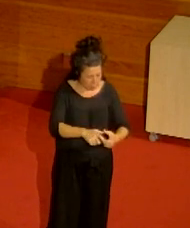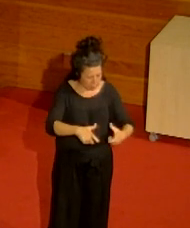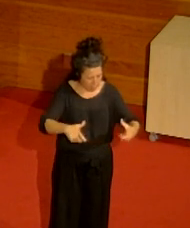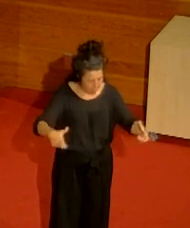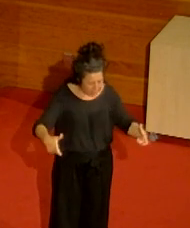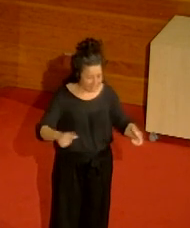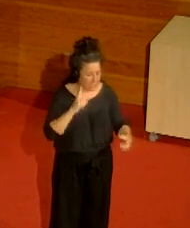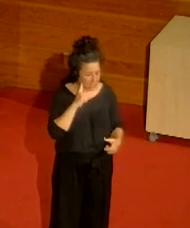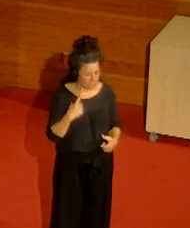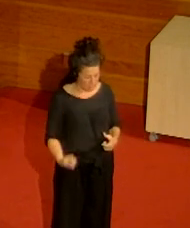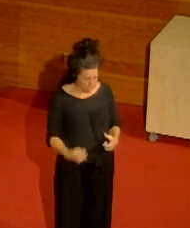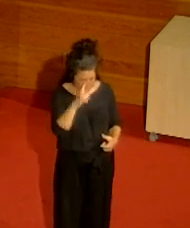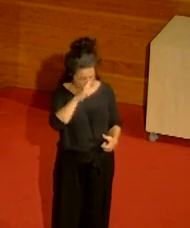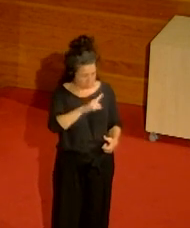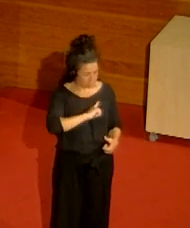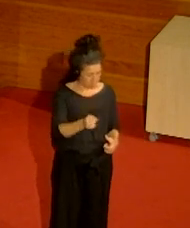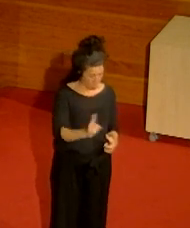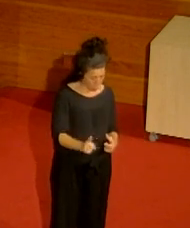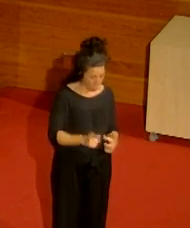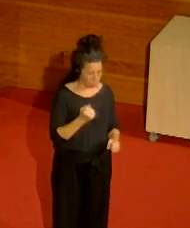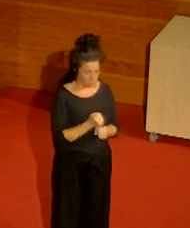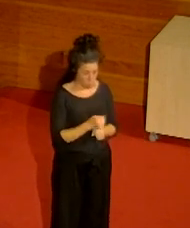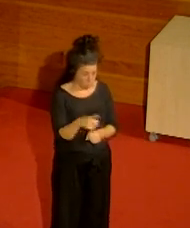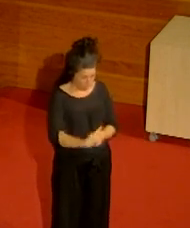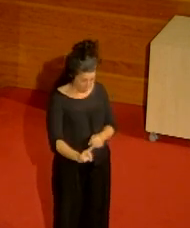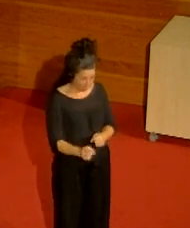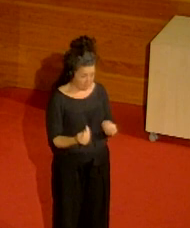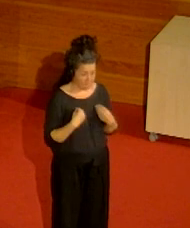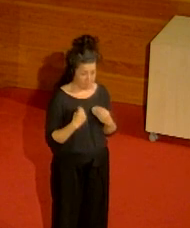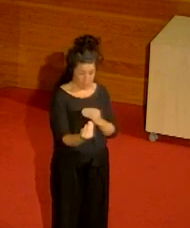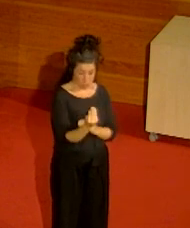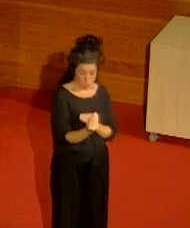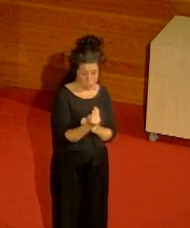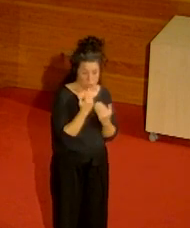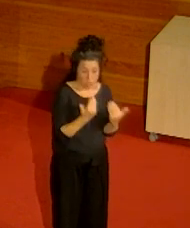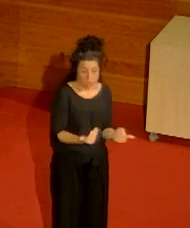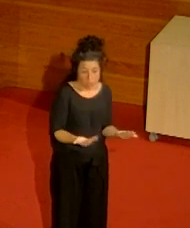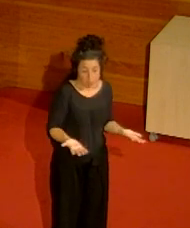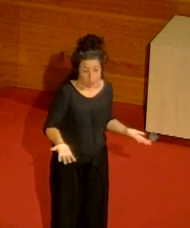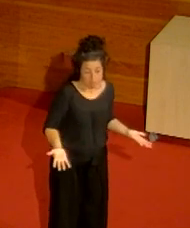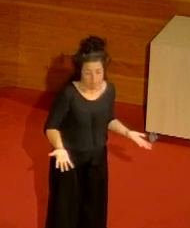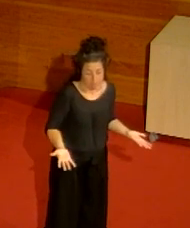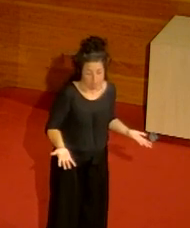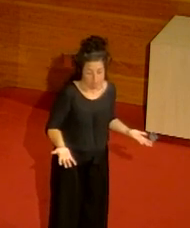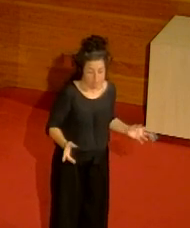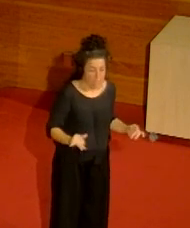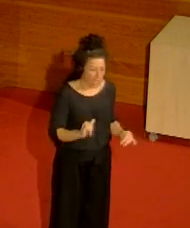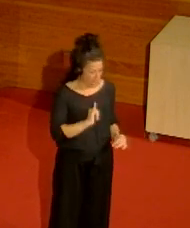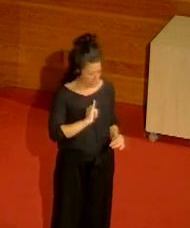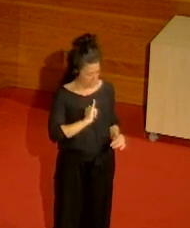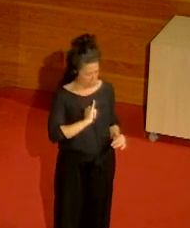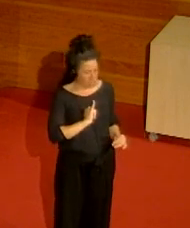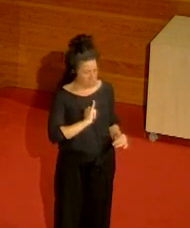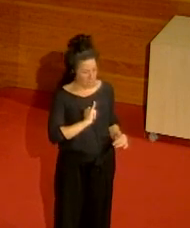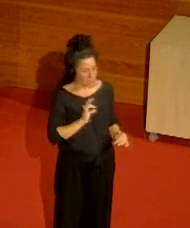no hacen el servicio militar no trabajan y viven de las subvenciones pues ya más allá de una cuestión identitaria o